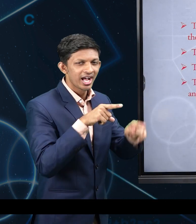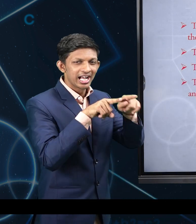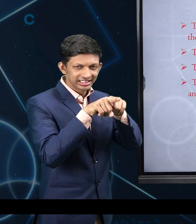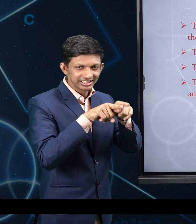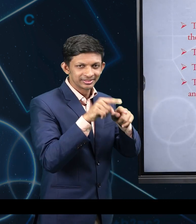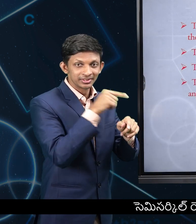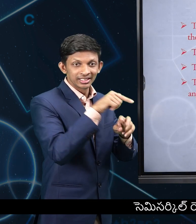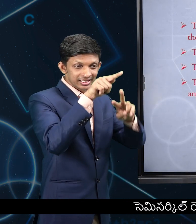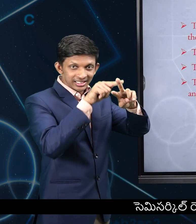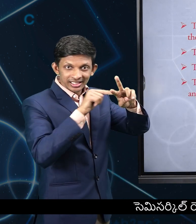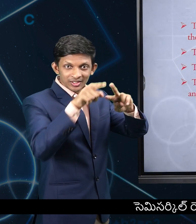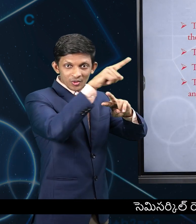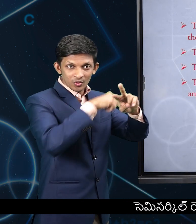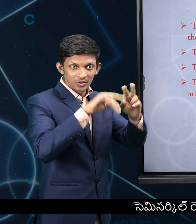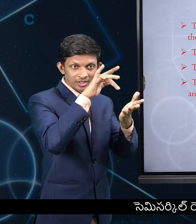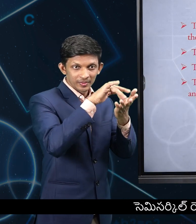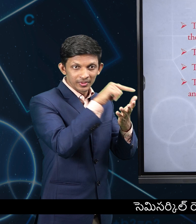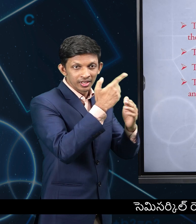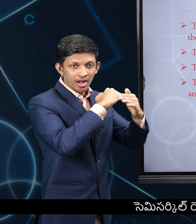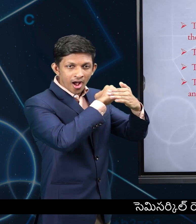ఉదాహరణకు సెమీ సర్కిల్ యొక్క కేంద్ర కోణం